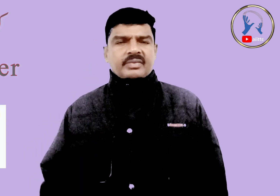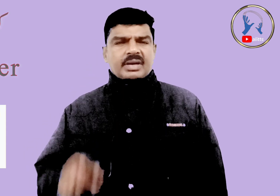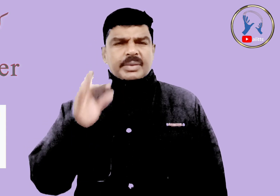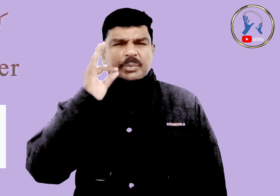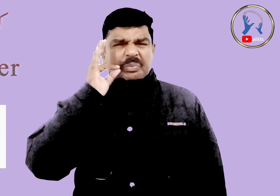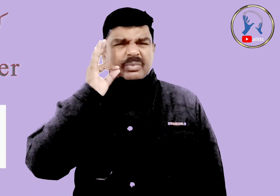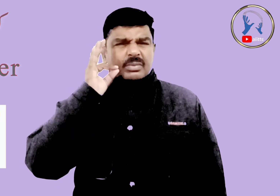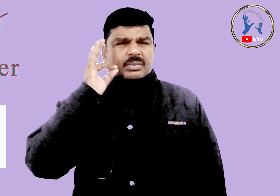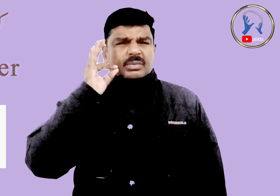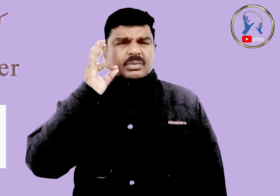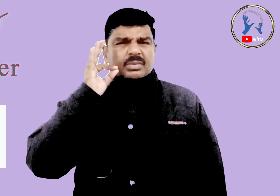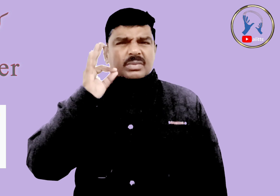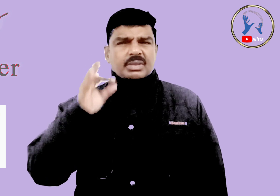कड़वा।